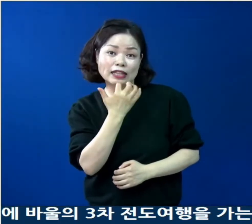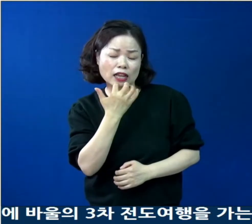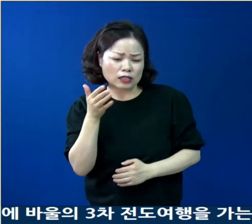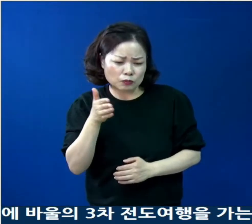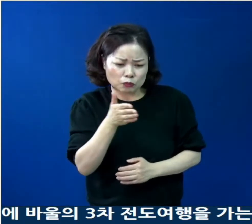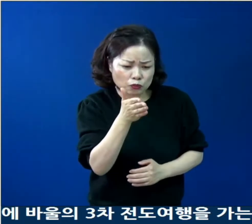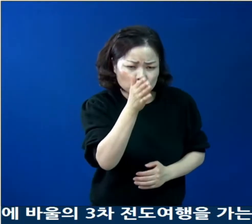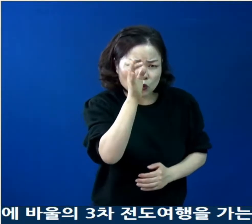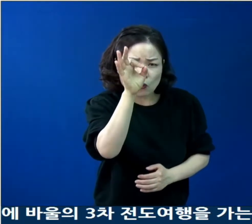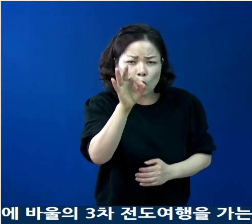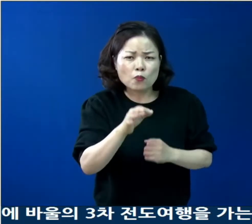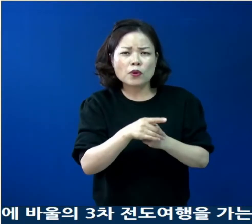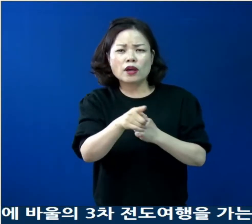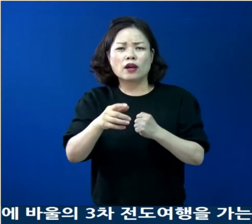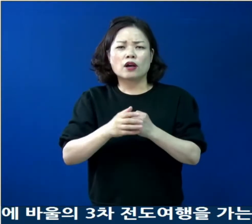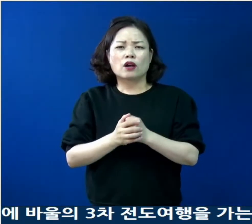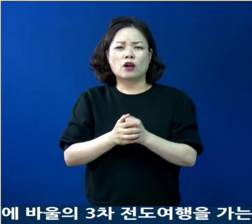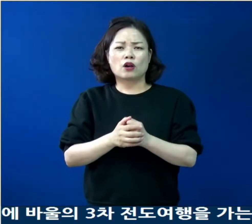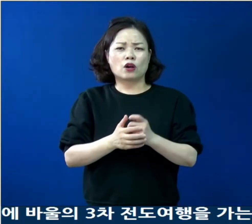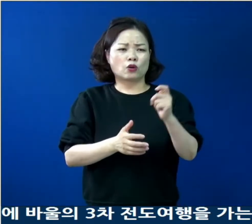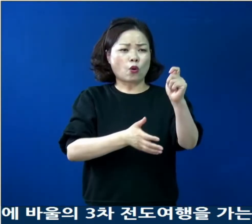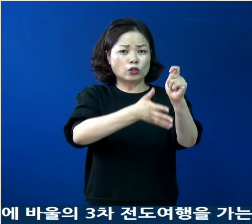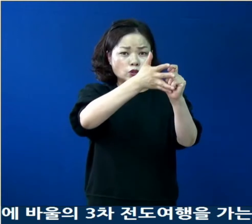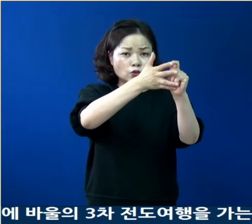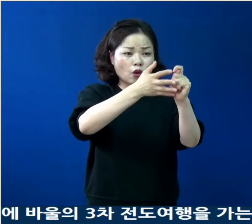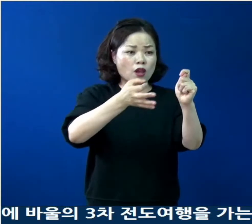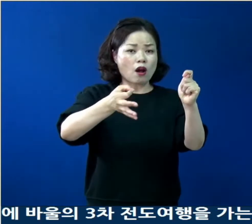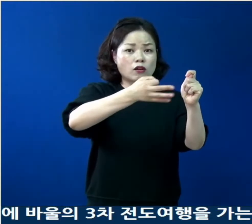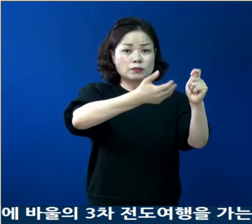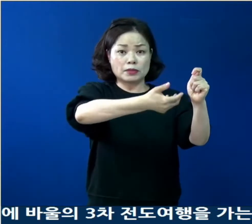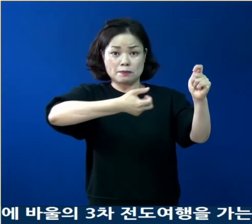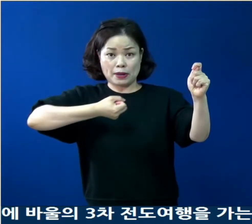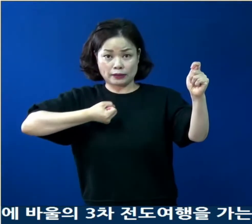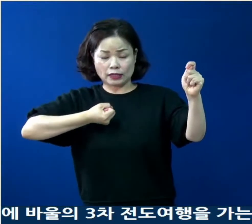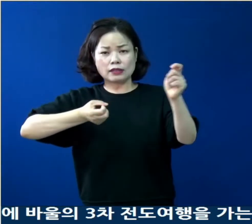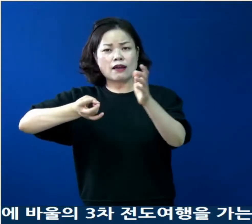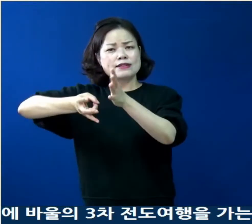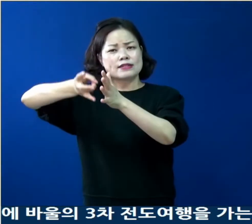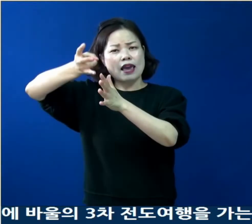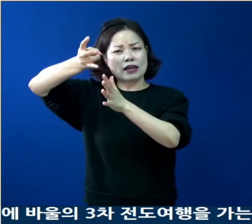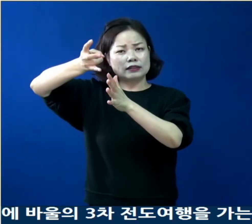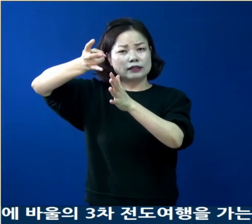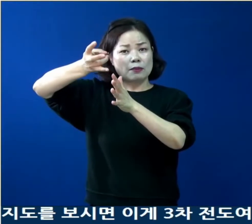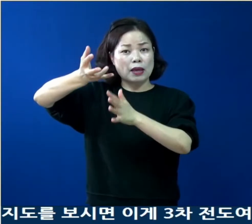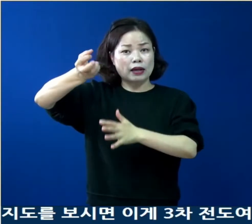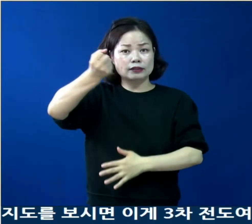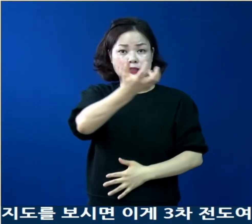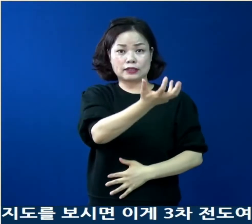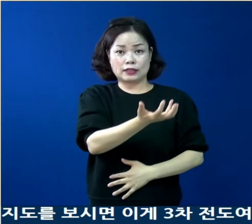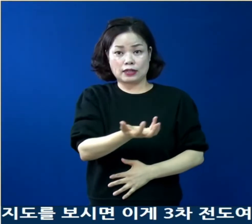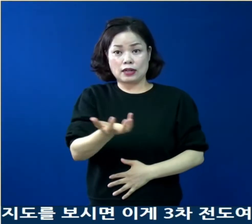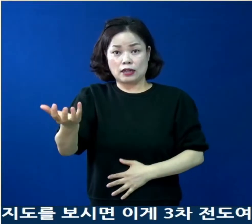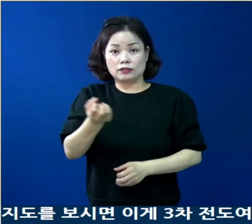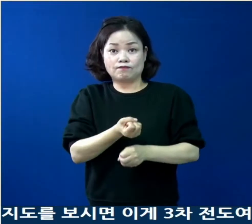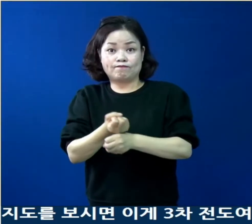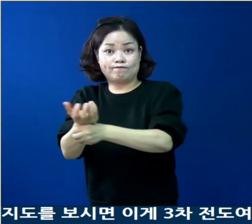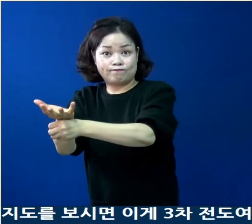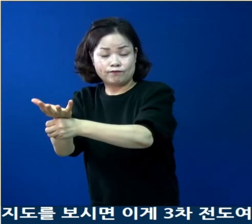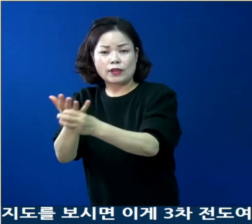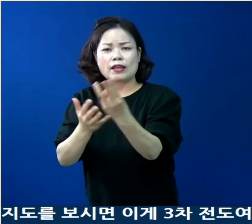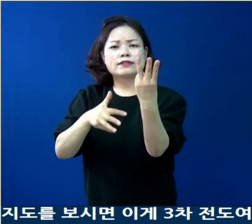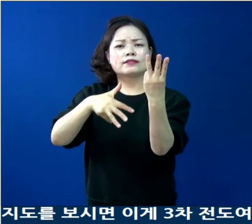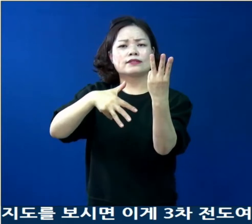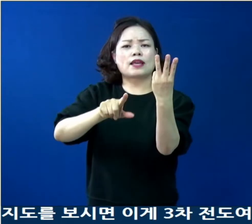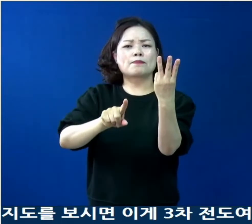보시게 되면 고린도의 헌금을 받아가지고 어디로 가냐면 예루살렘으로 그 헌금을 갖다 주러 가요. 이게 이제 3차